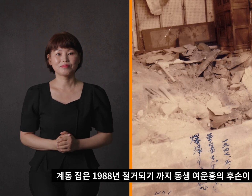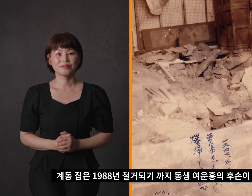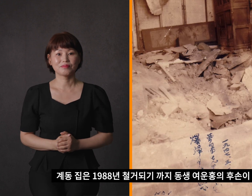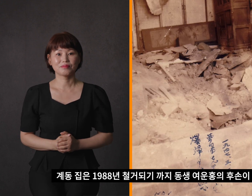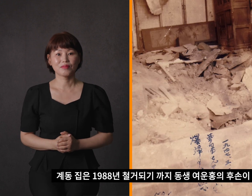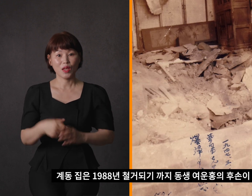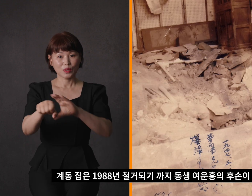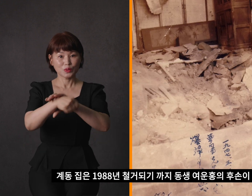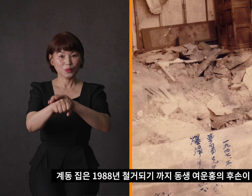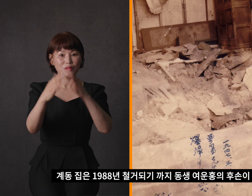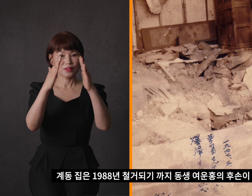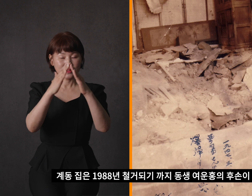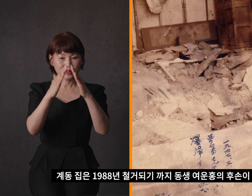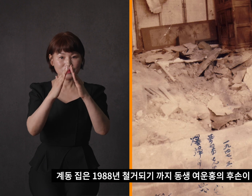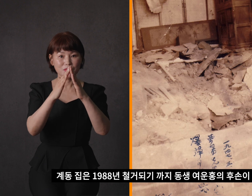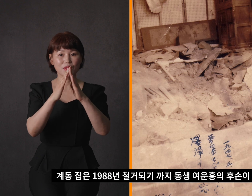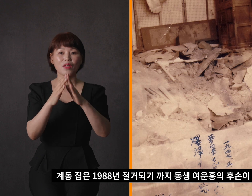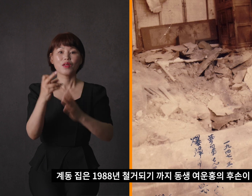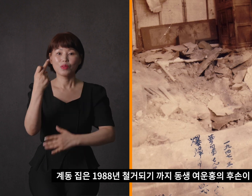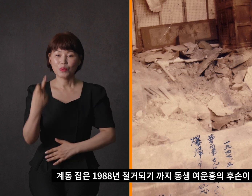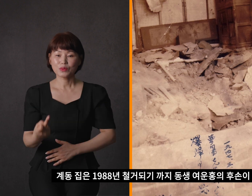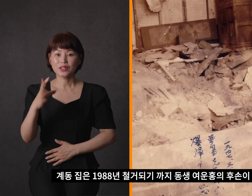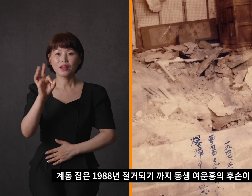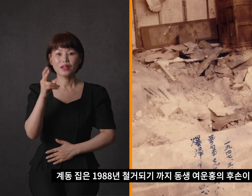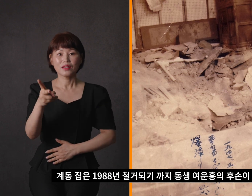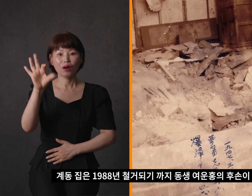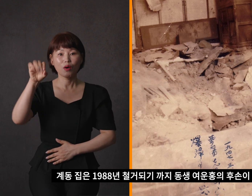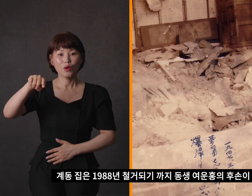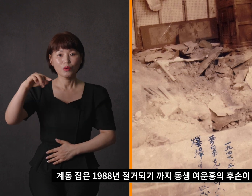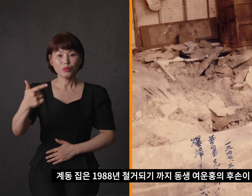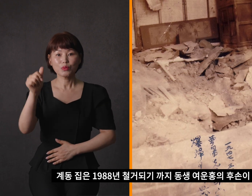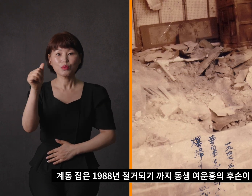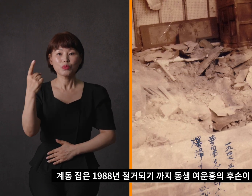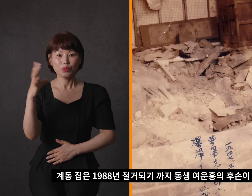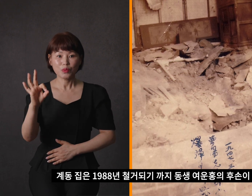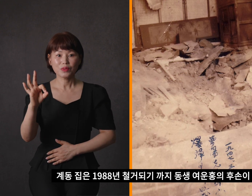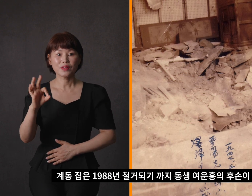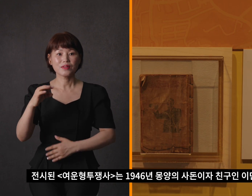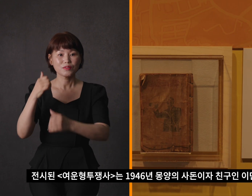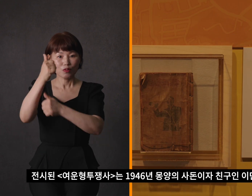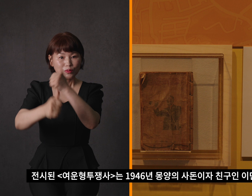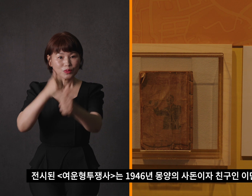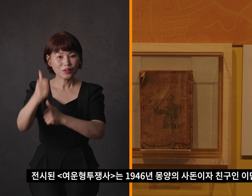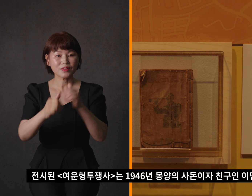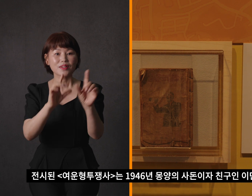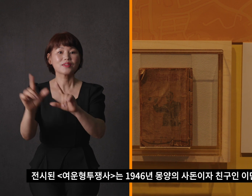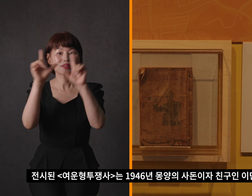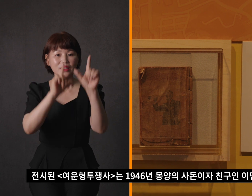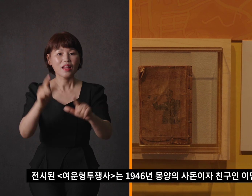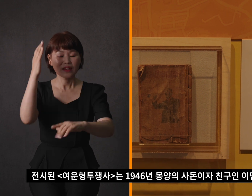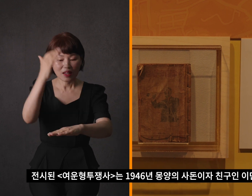개동집은 1988년 철거되기까지 동생 여운홍의 후손이 살았습니다. 전시된